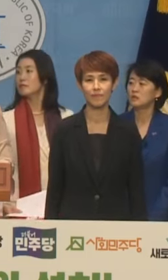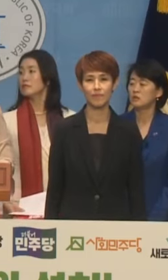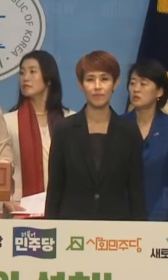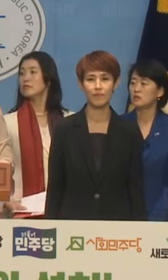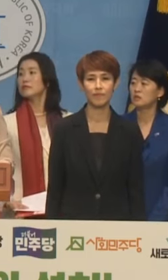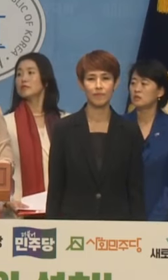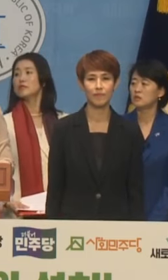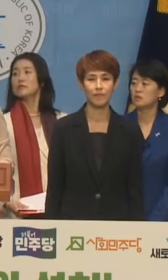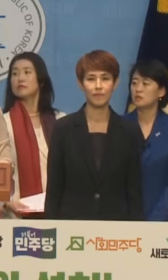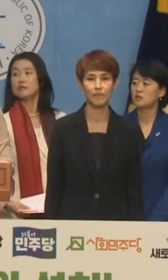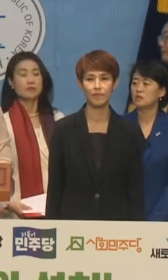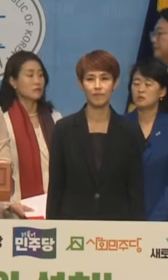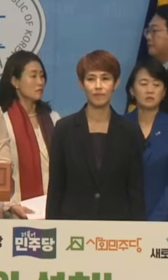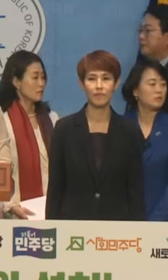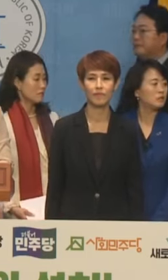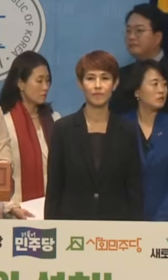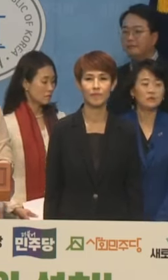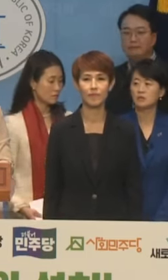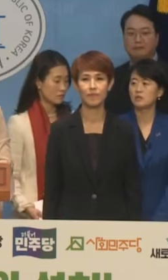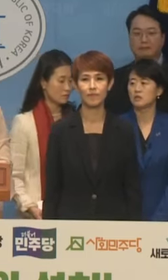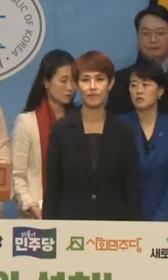제가 이 사이에